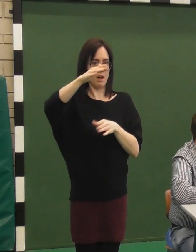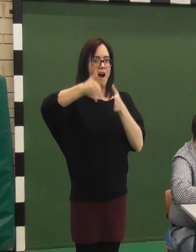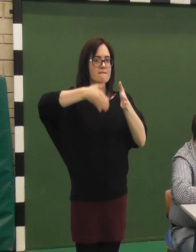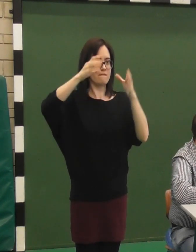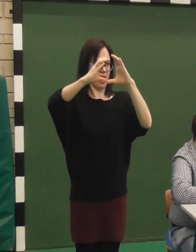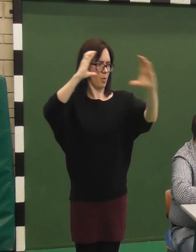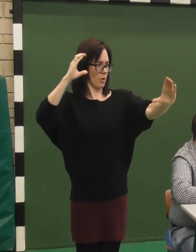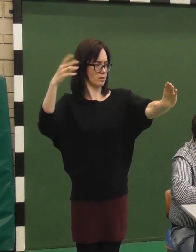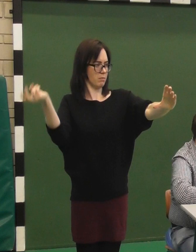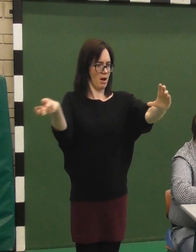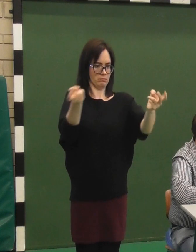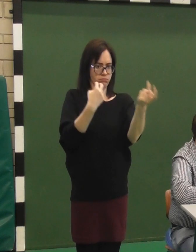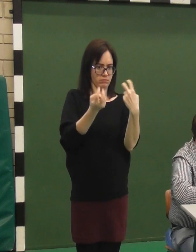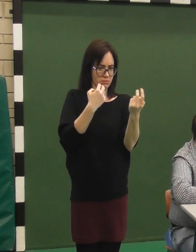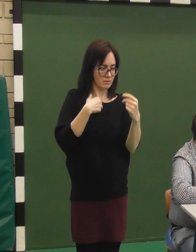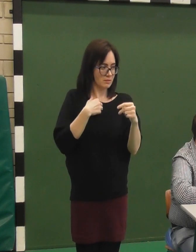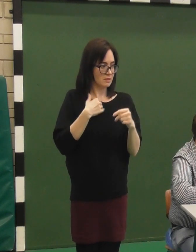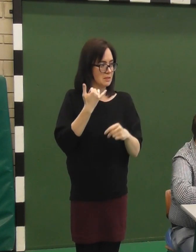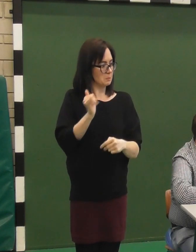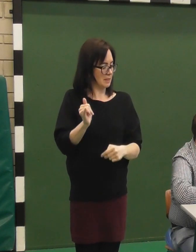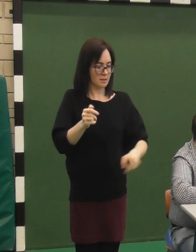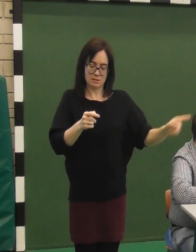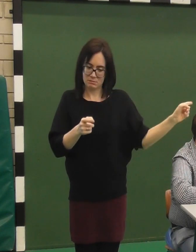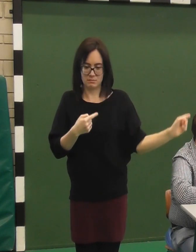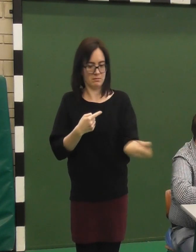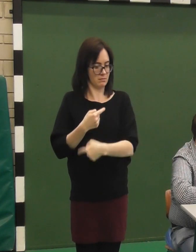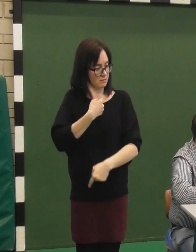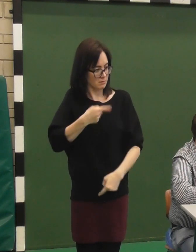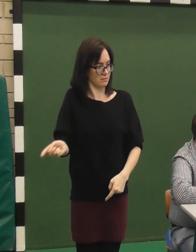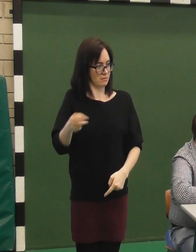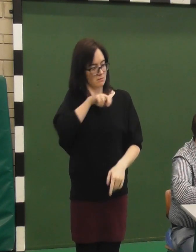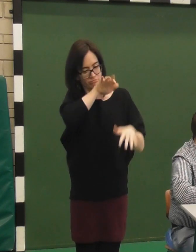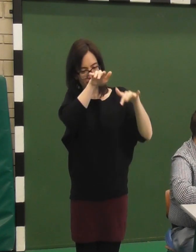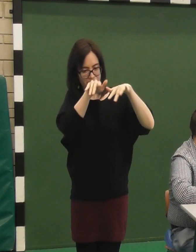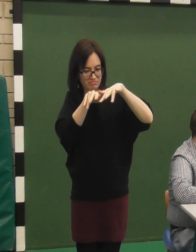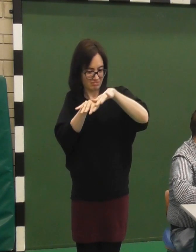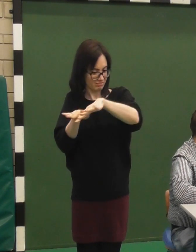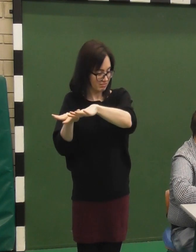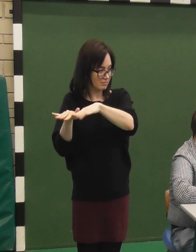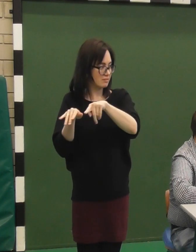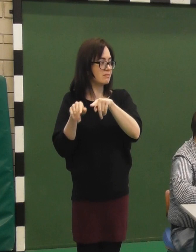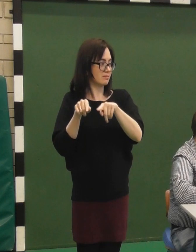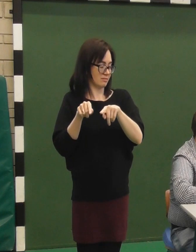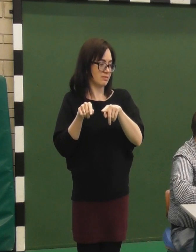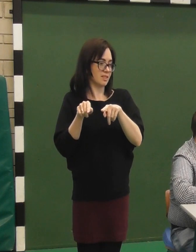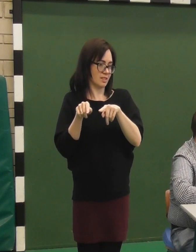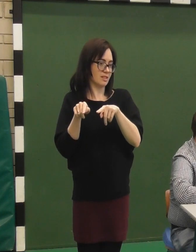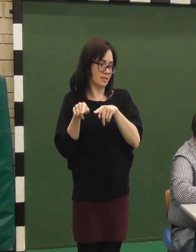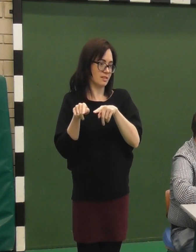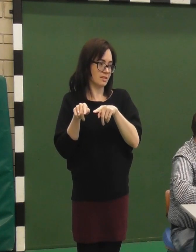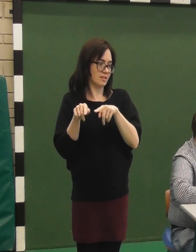vagonokba, és akkor mindenkit letereltek, és bevittek bennünket,